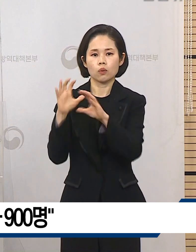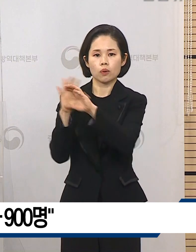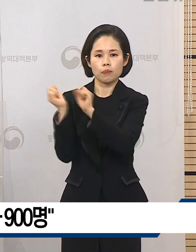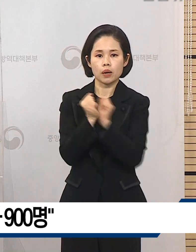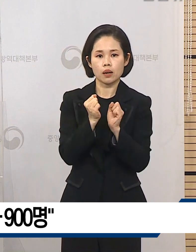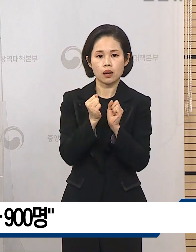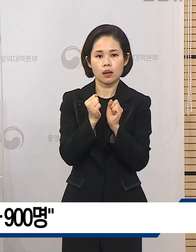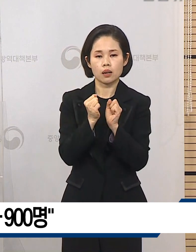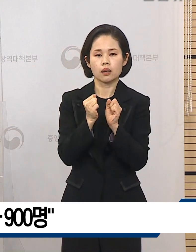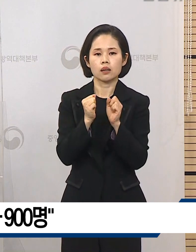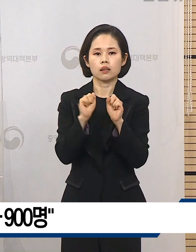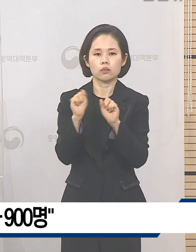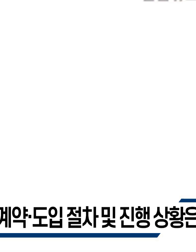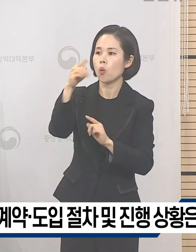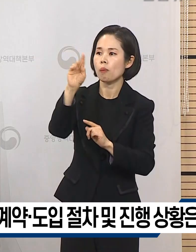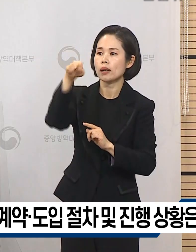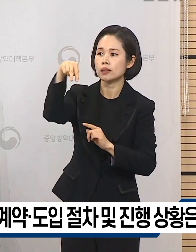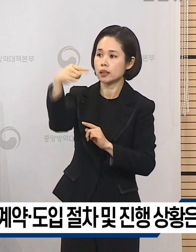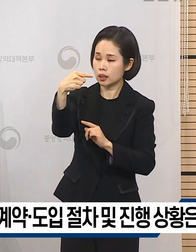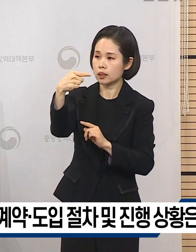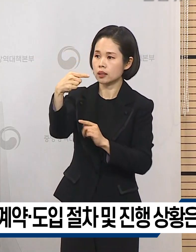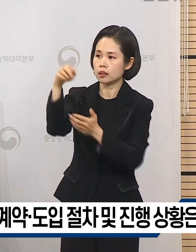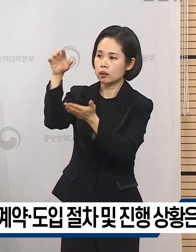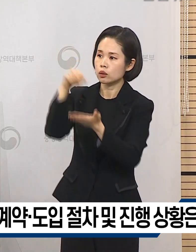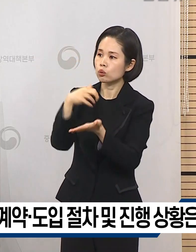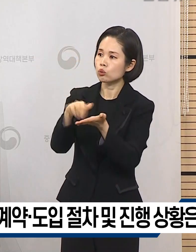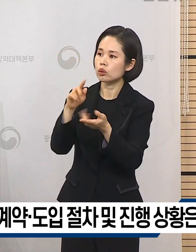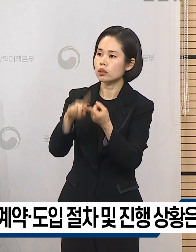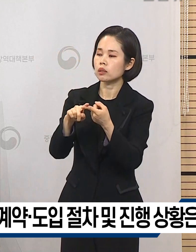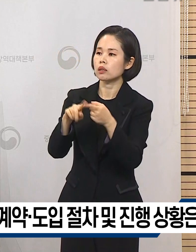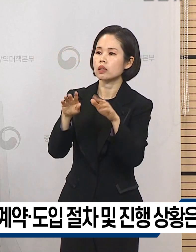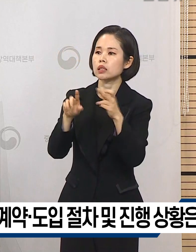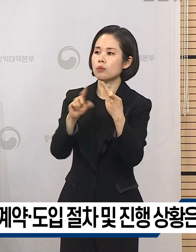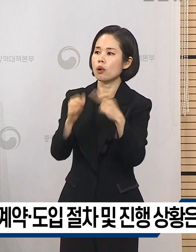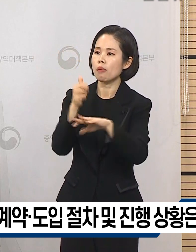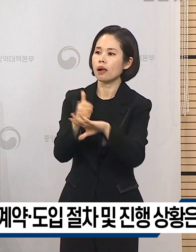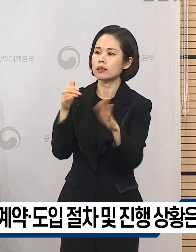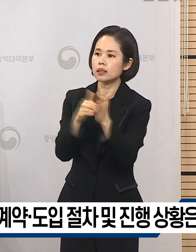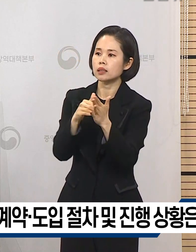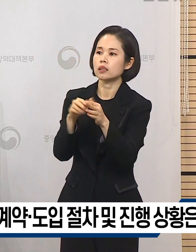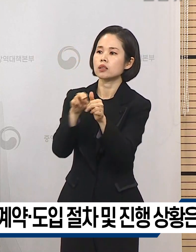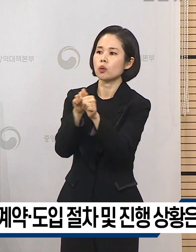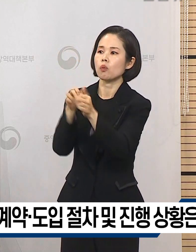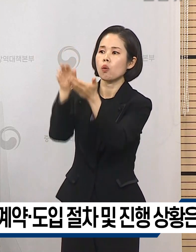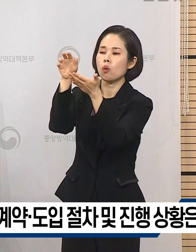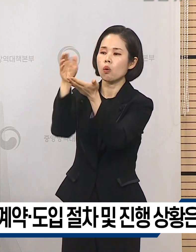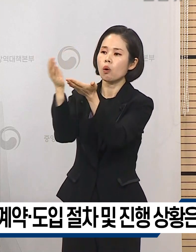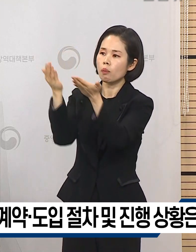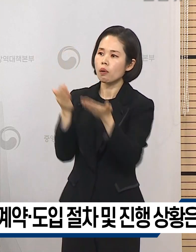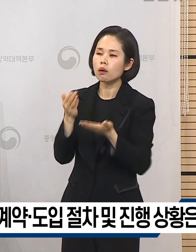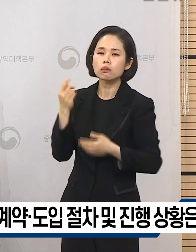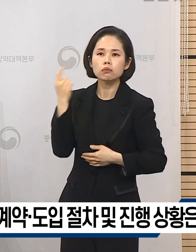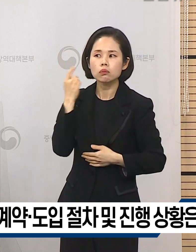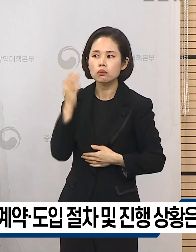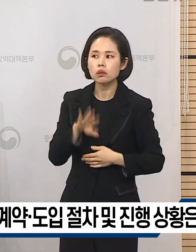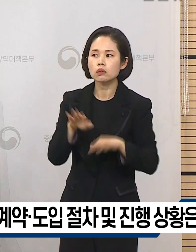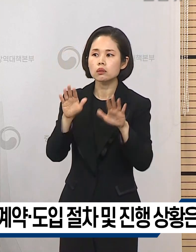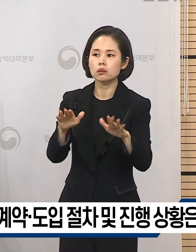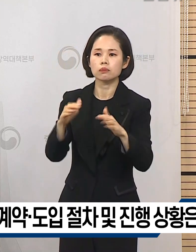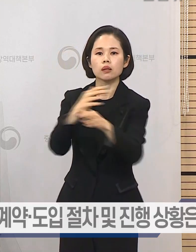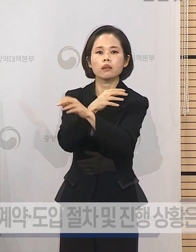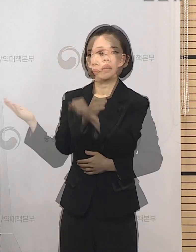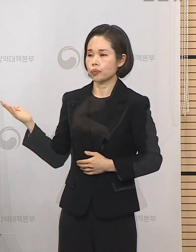1.48% 입니다 현재 계약이나 도입 절차 가 어디까지 진행됐는지 진척된 내용을 설명해 달라는